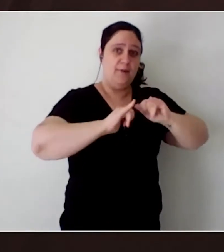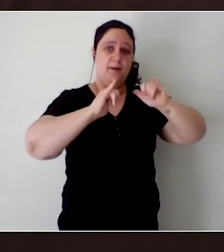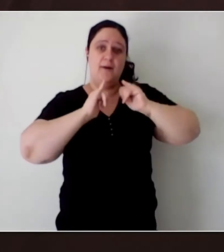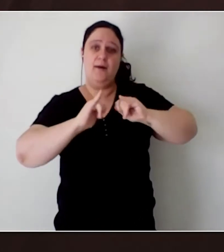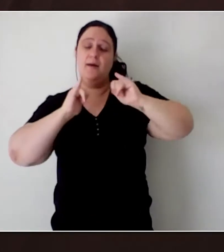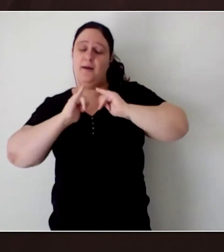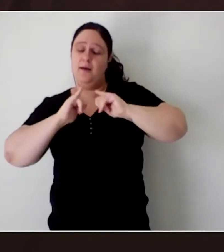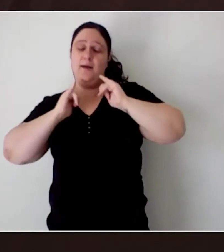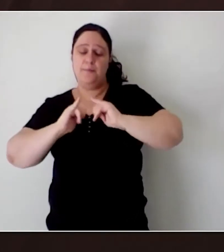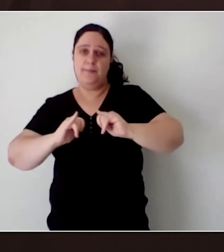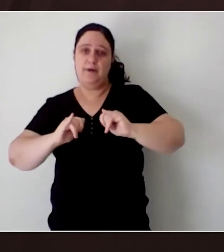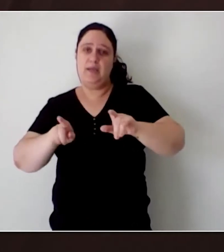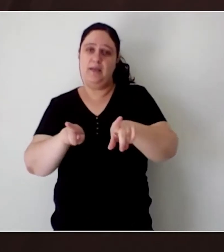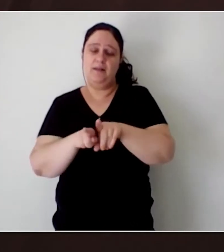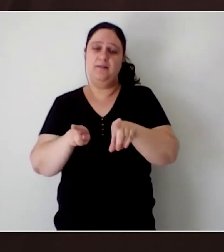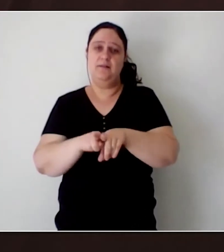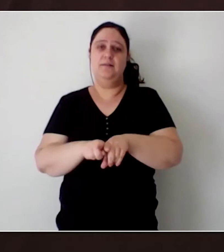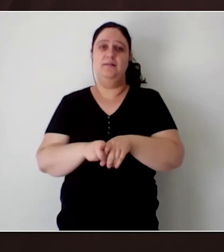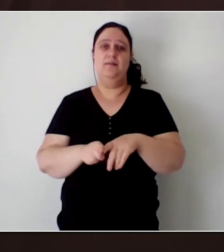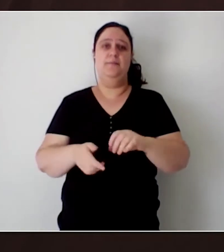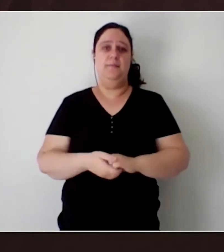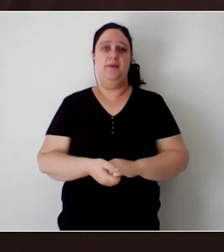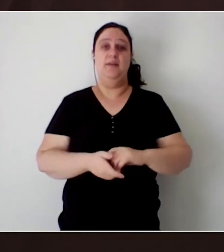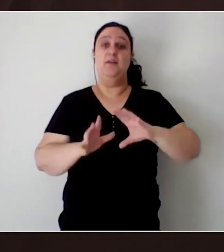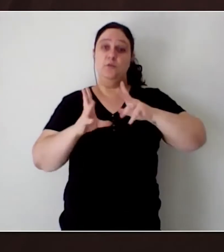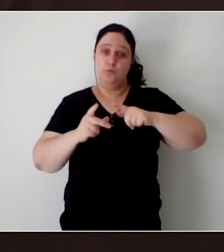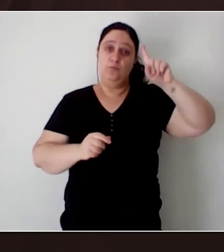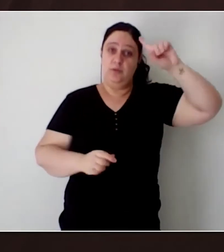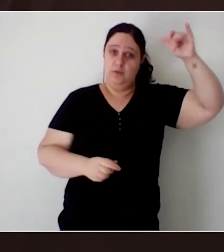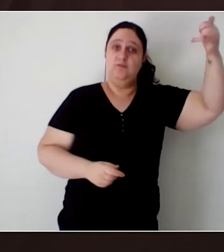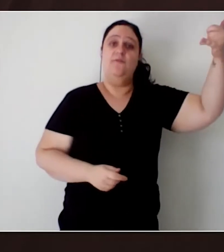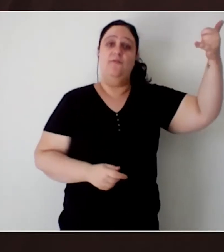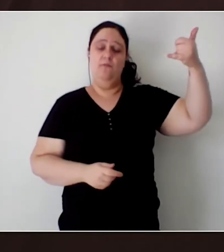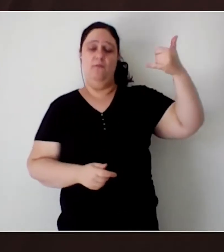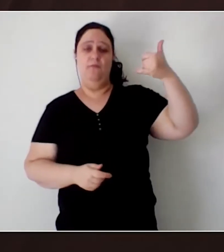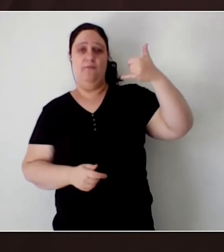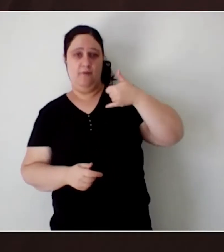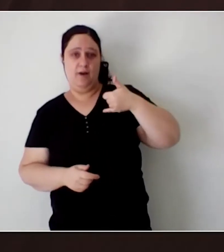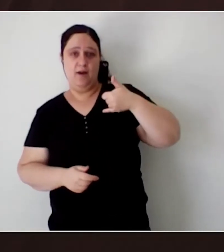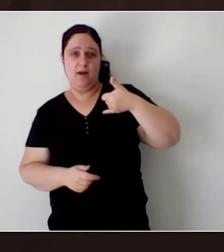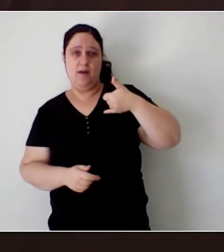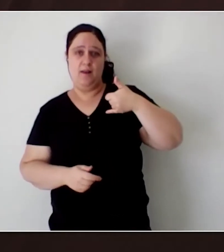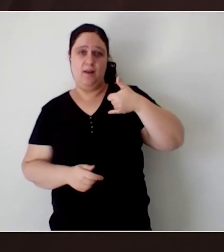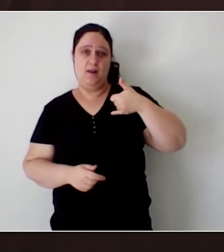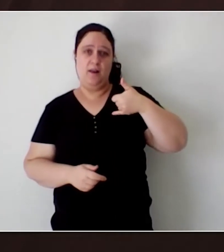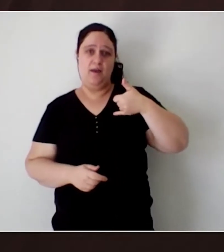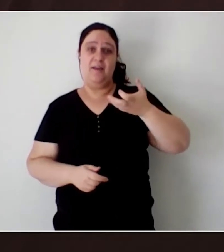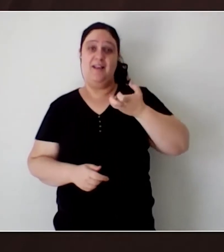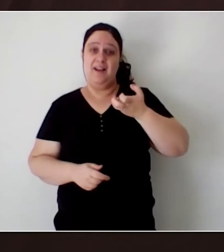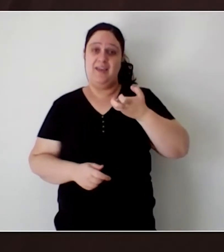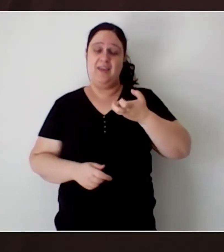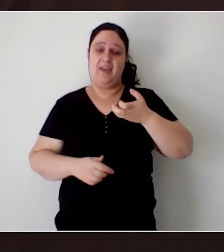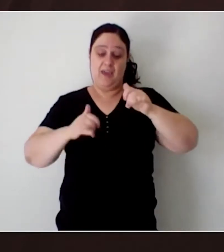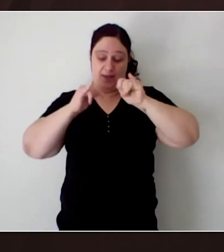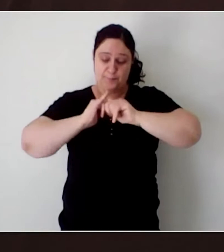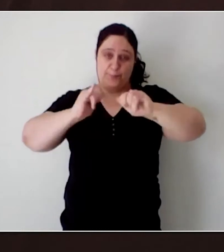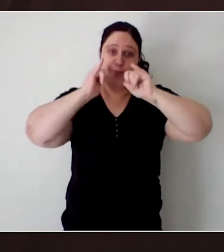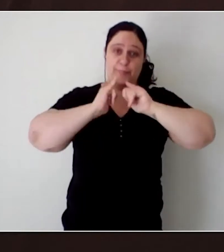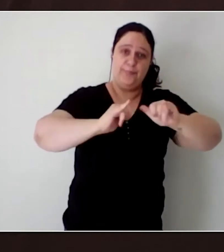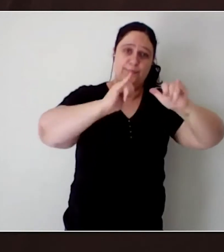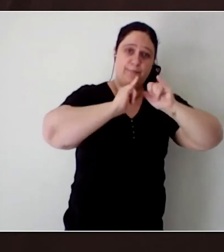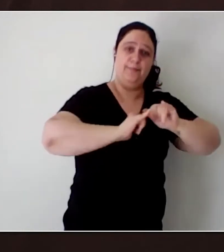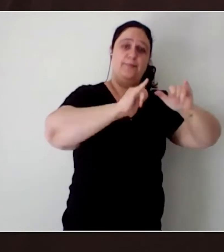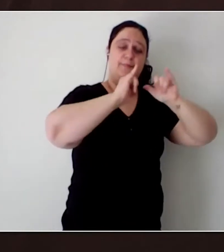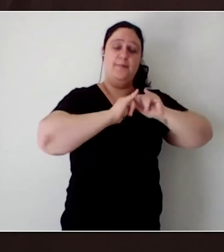Então toda a palavra que Deus fala na sua igreja, Deus espera colheita, Deus espera fruto,